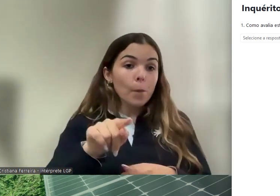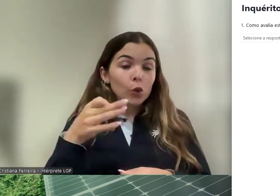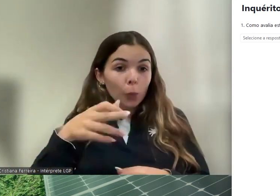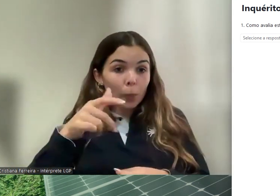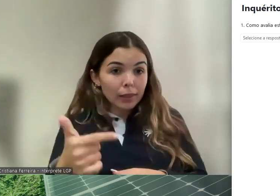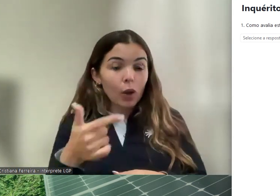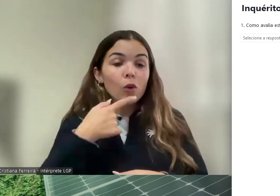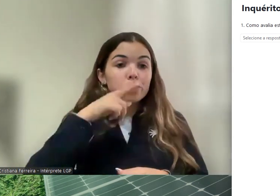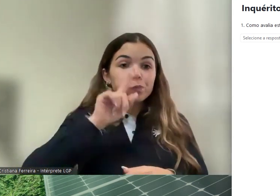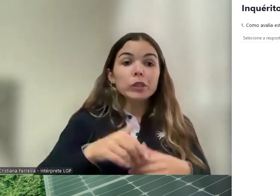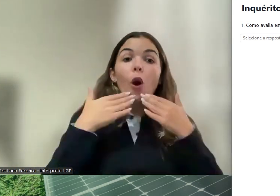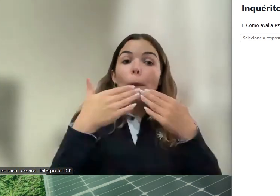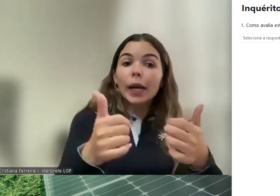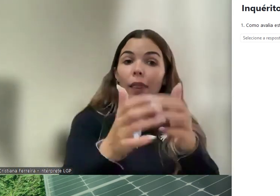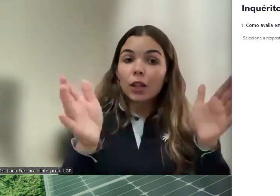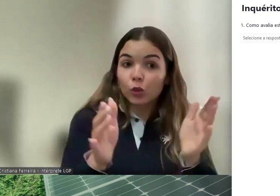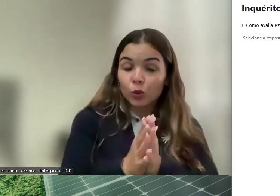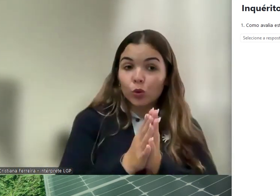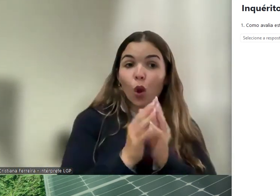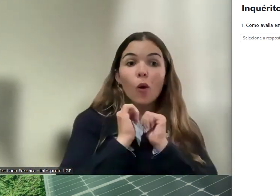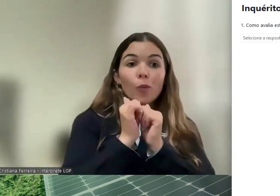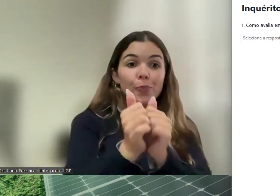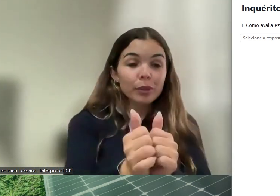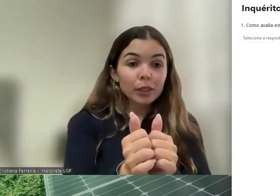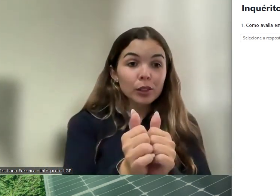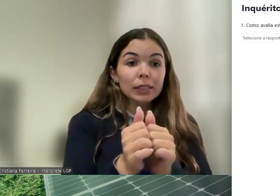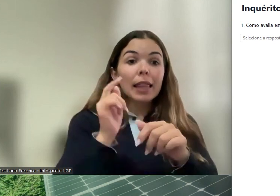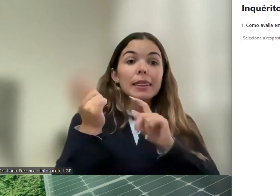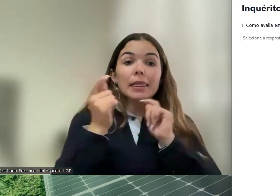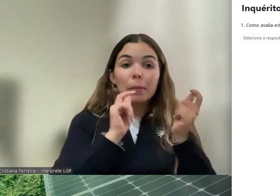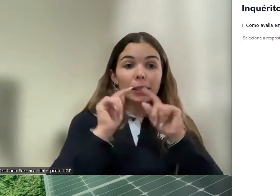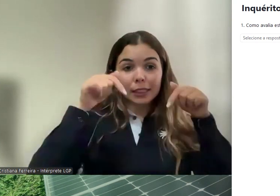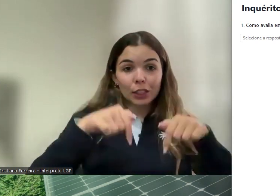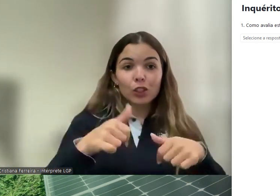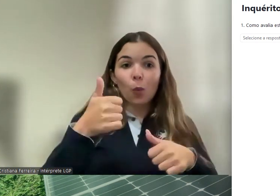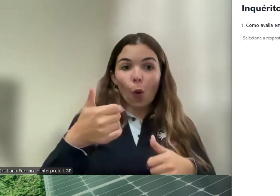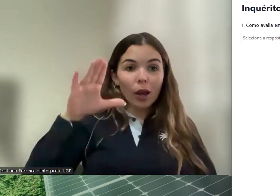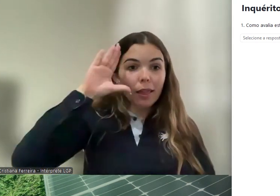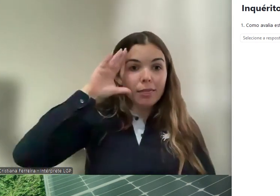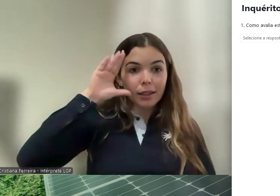vez, muito obrigada a todos e a todas que nos acompanharam ao longo deste debate. Boa tarde.